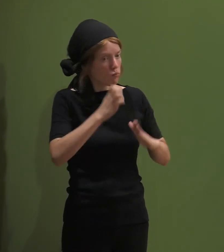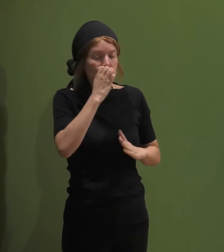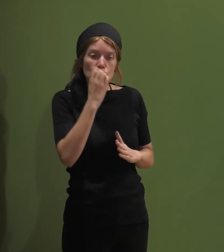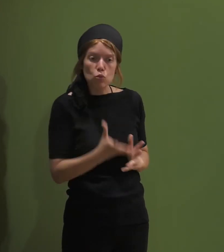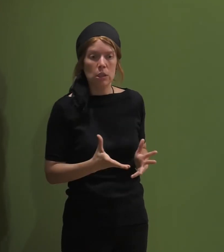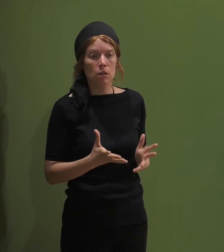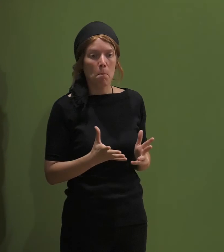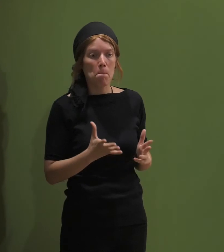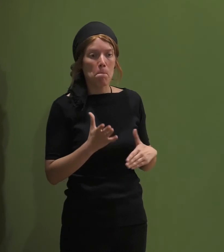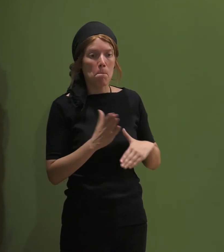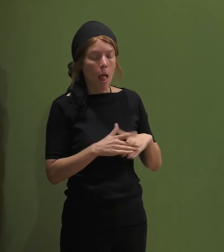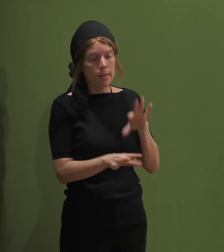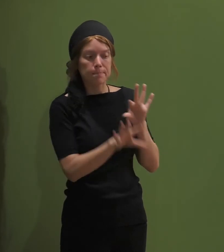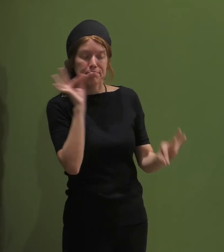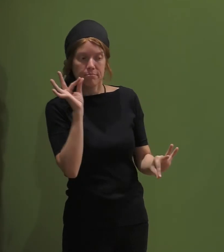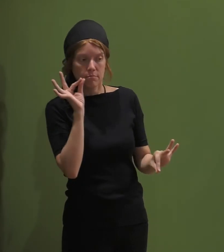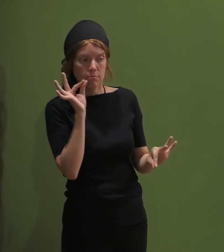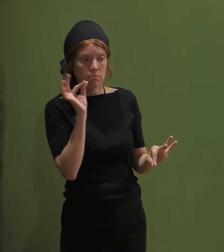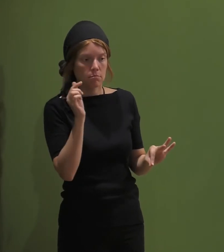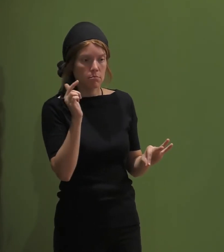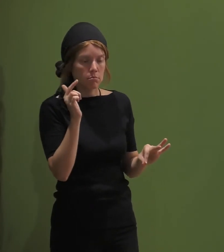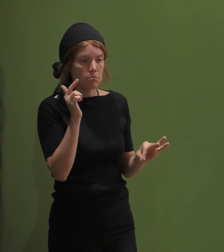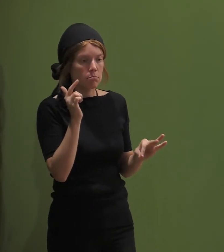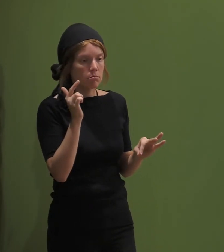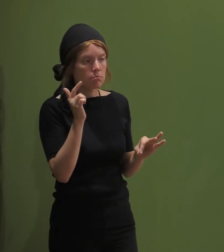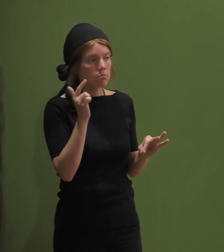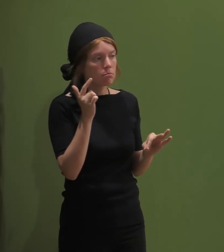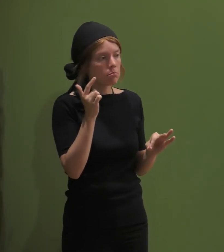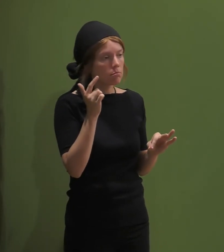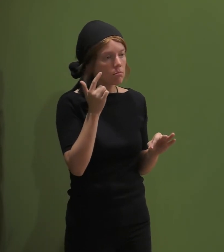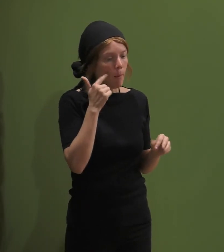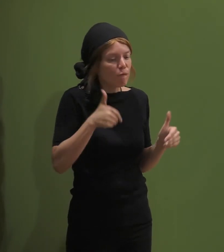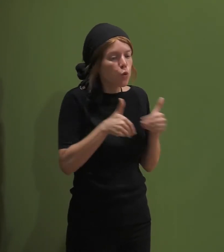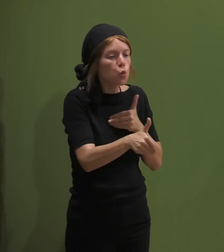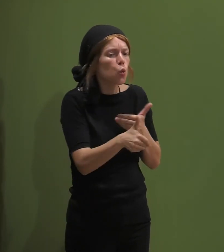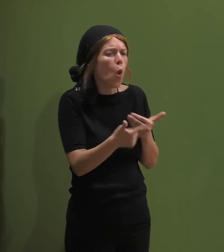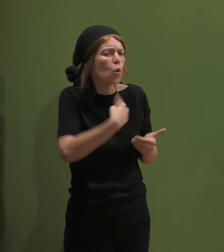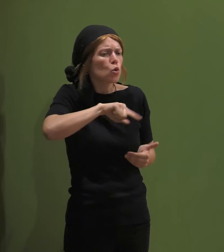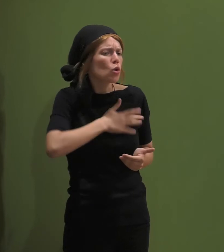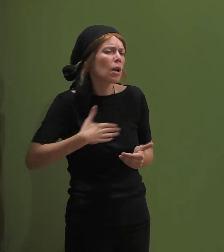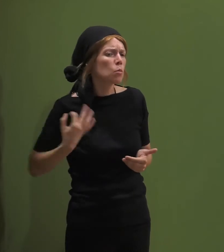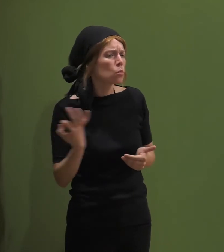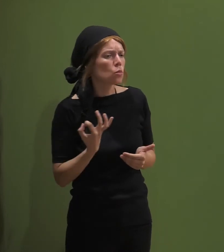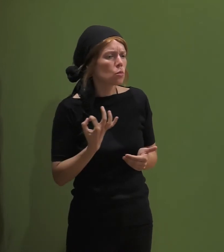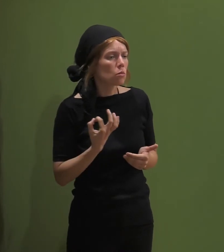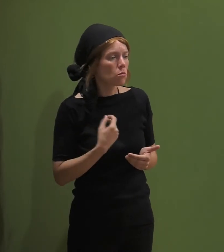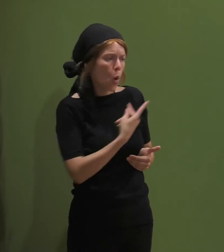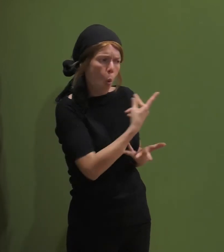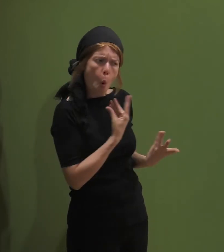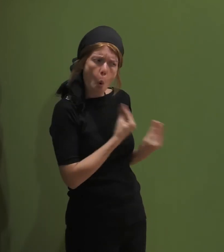para tomar decisiones hacia dónde queremos ir en el futuro, ¿no? Y esto, obviamente, lo tenemos que hacer